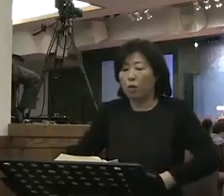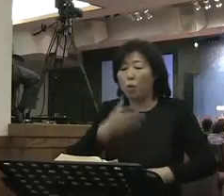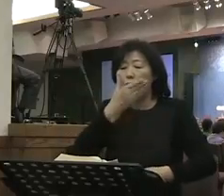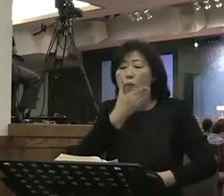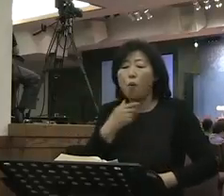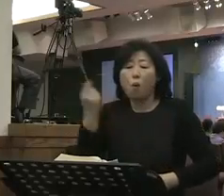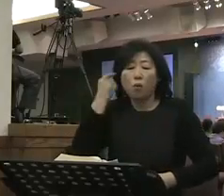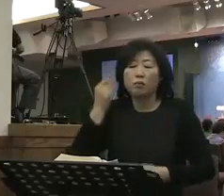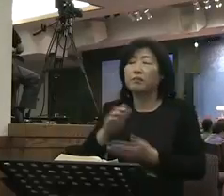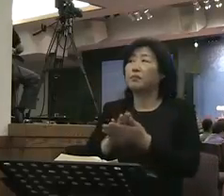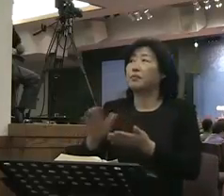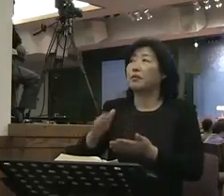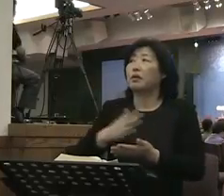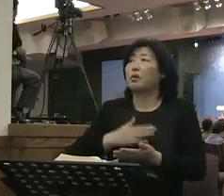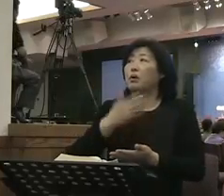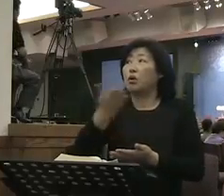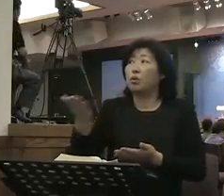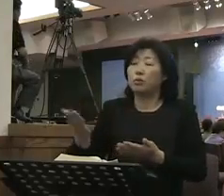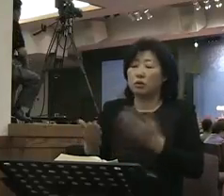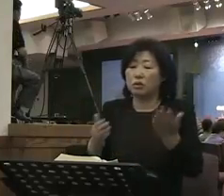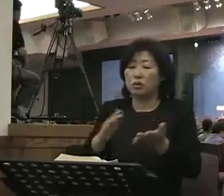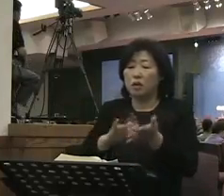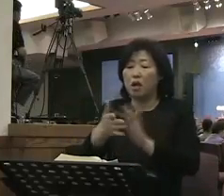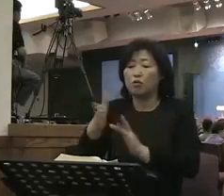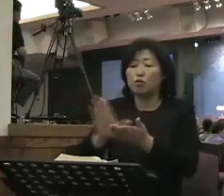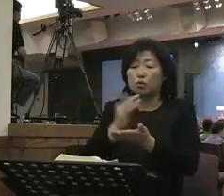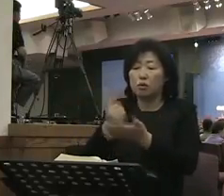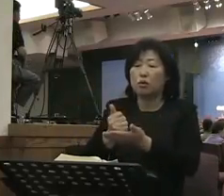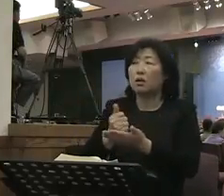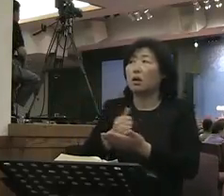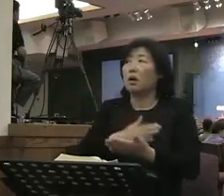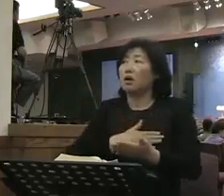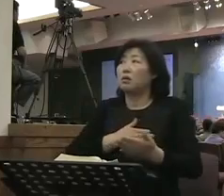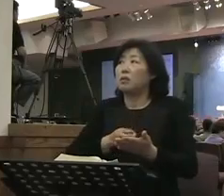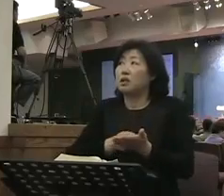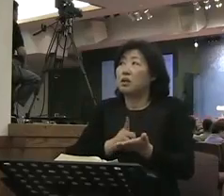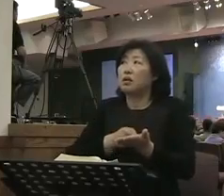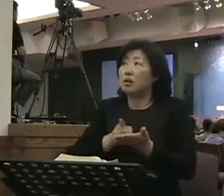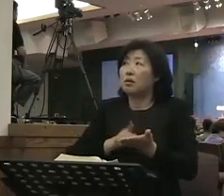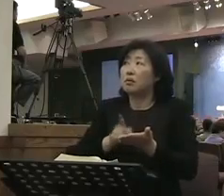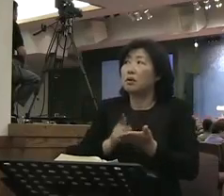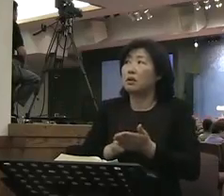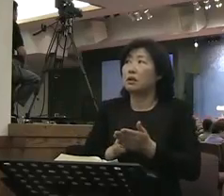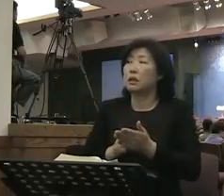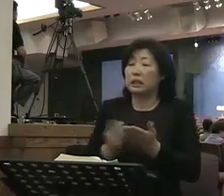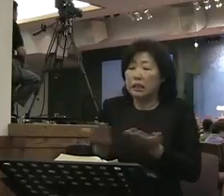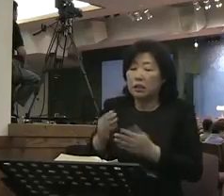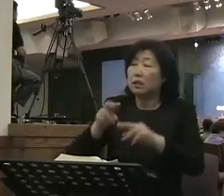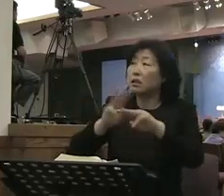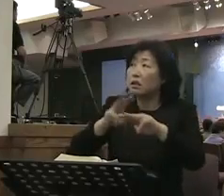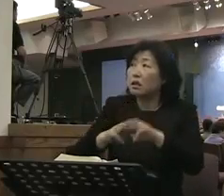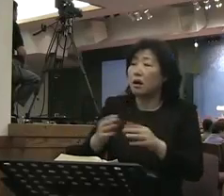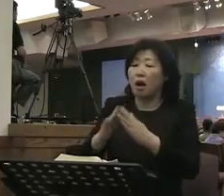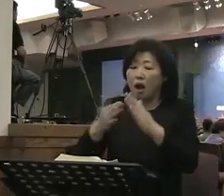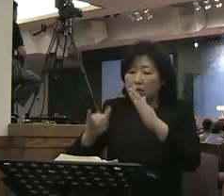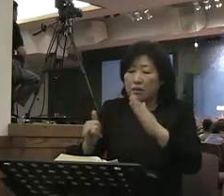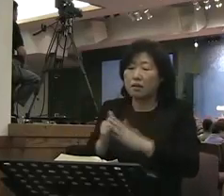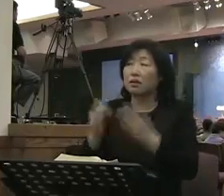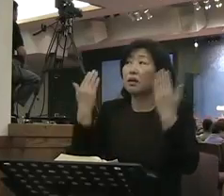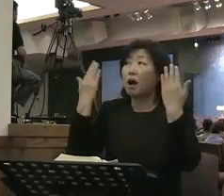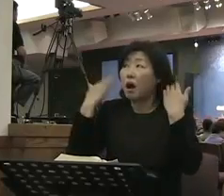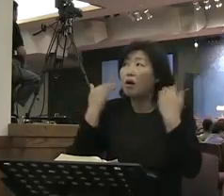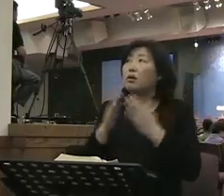여러분들은 예수 그리스도의 복음을 우리의 가슴에 새기면서 우리의 일터에서, 가정에서,